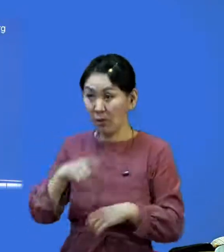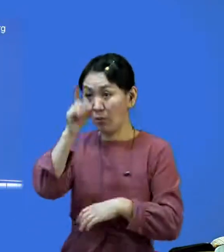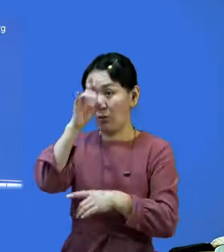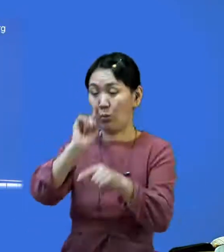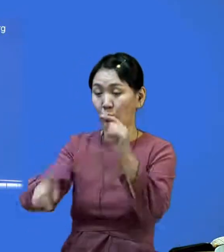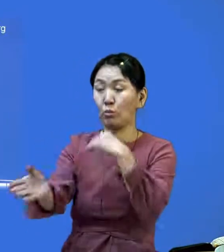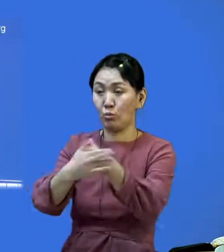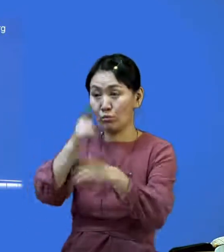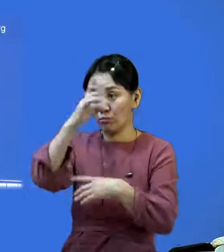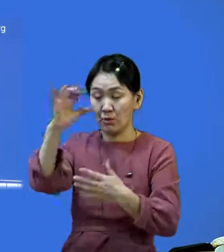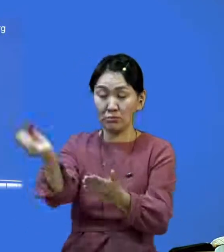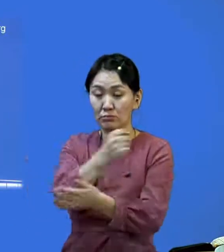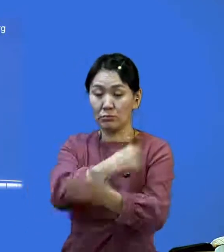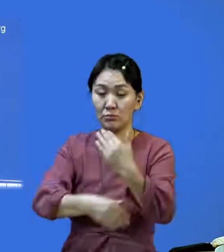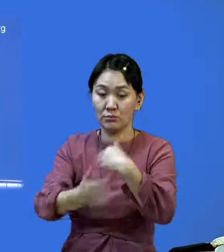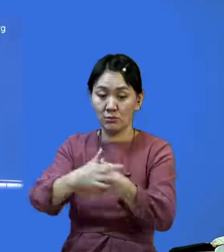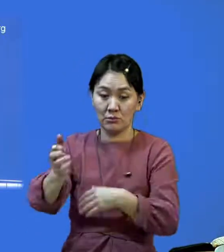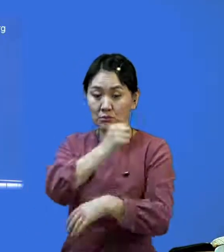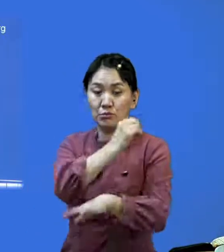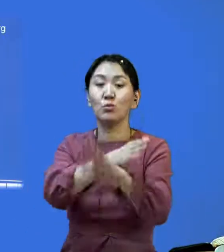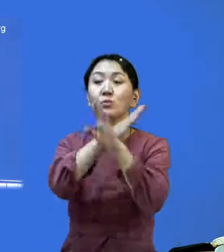тэгвэл